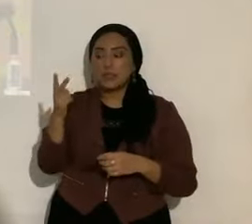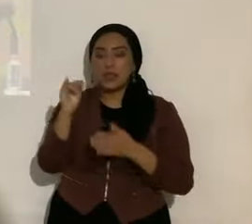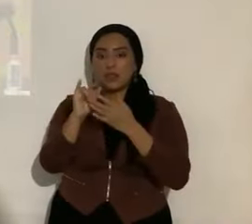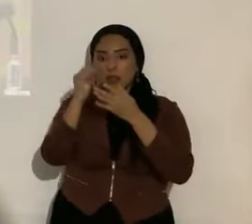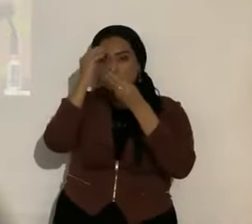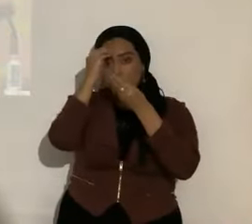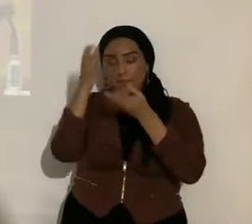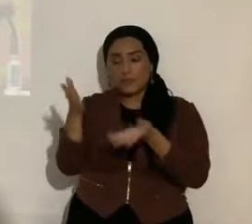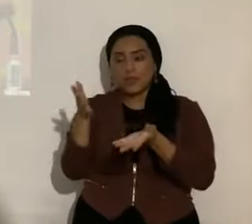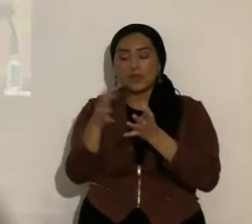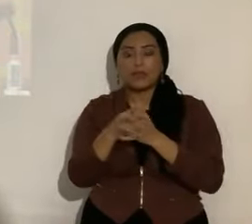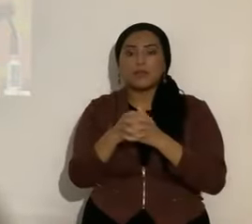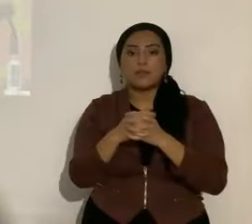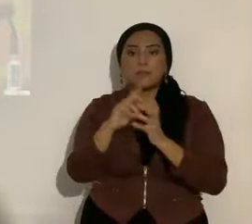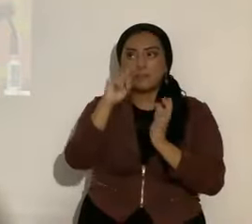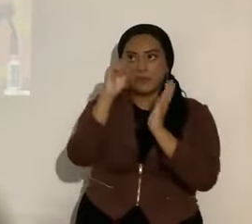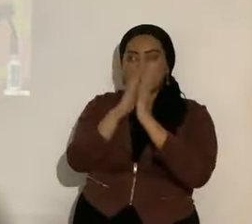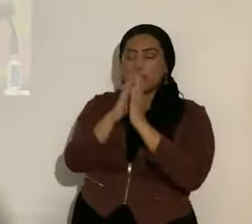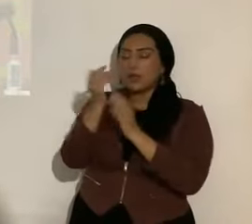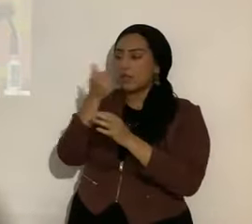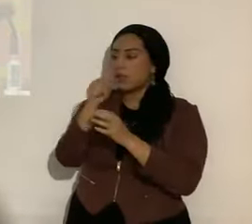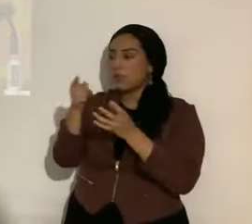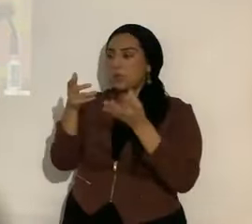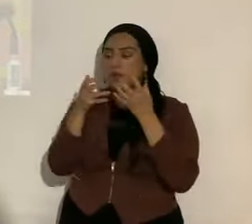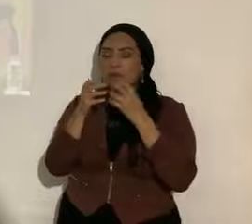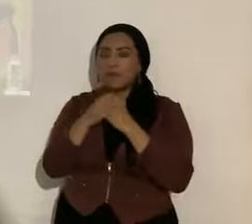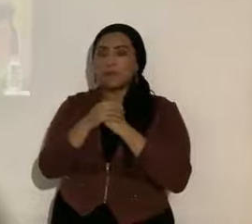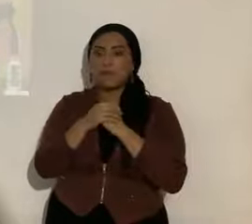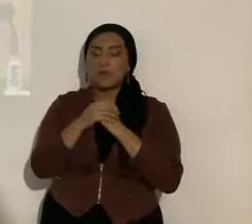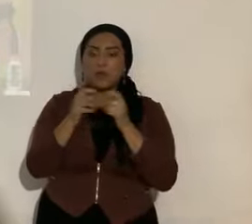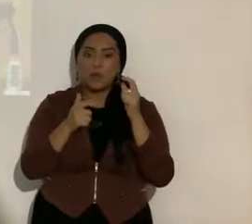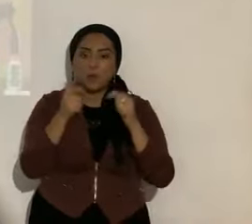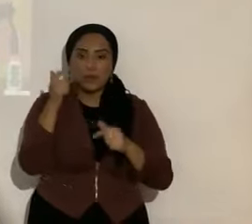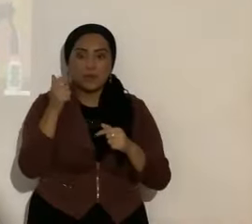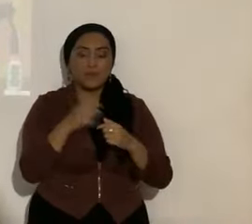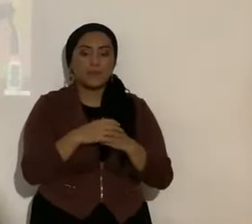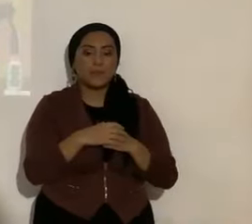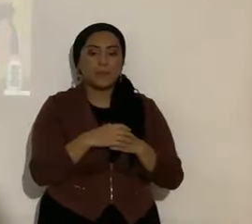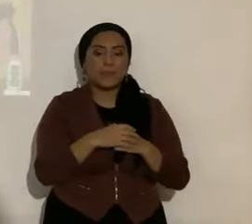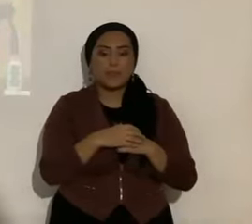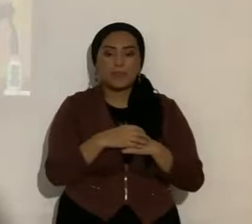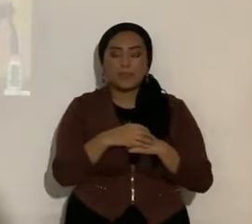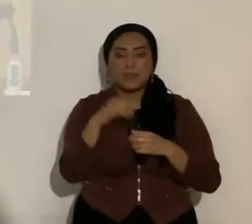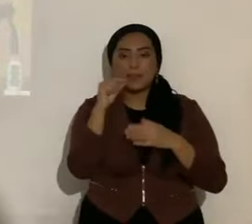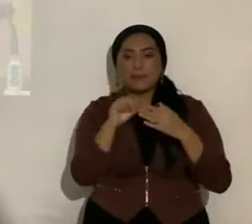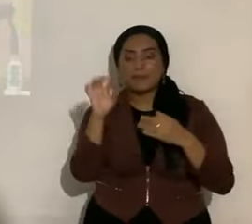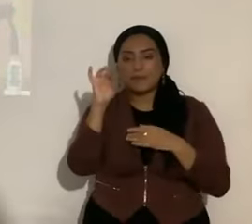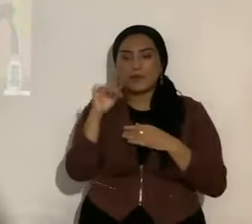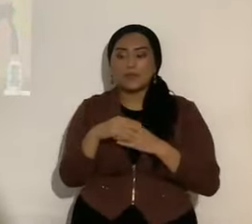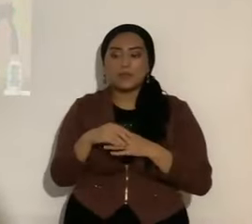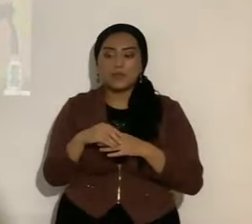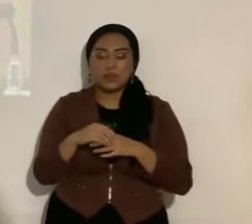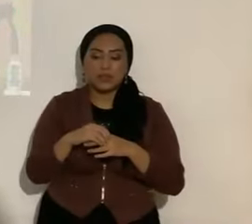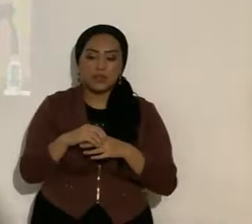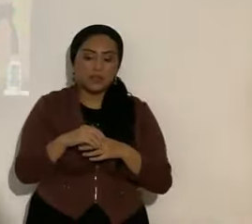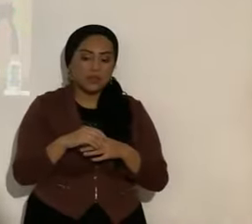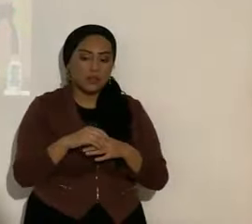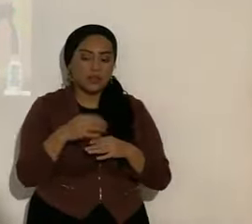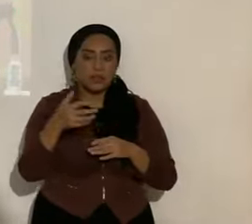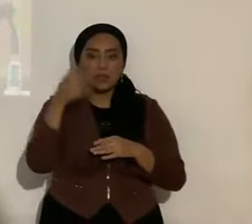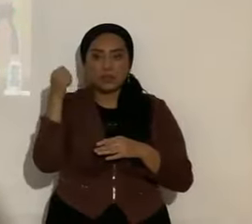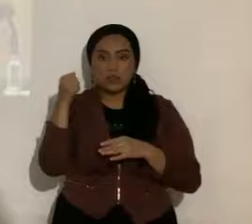obediencia de Eliseo, pide lo que quieras. Entonces fue una gran invitación. A ver, vamos a ver el verso 8, tomando entonces Elías